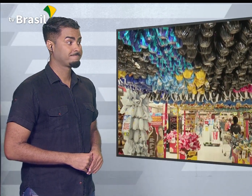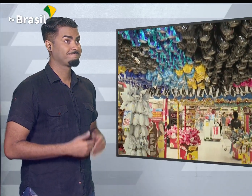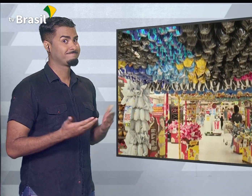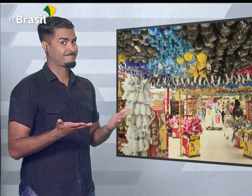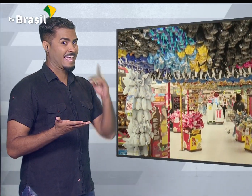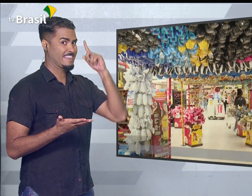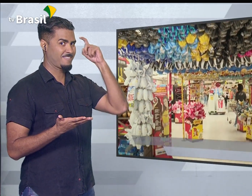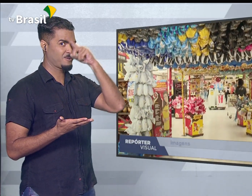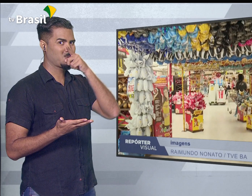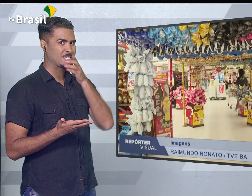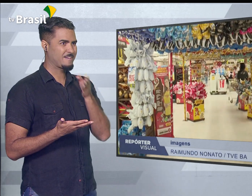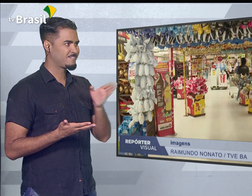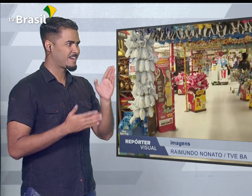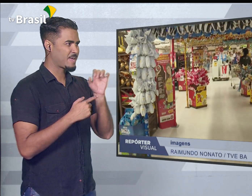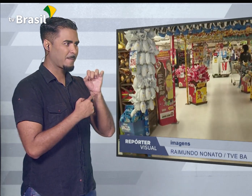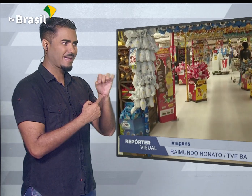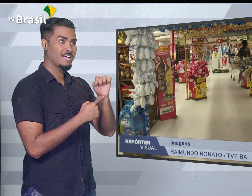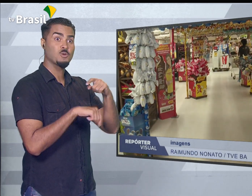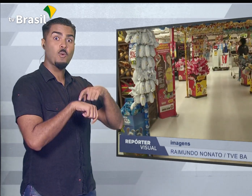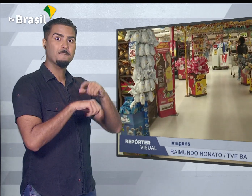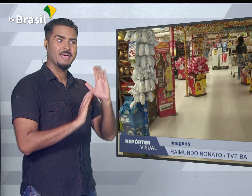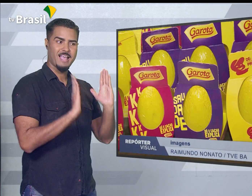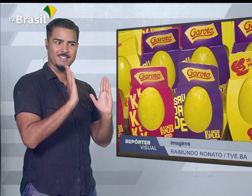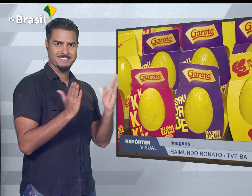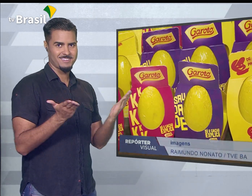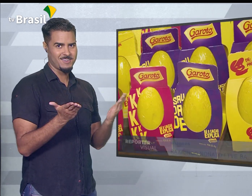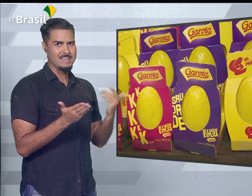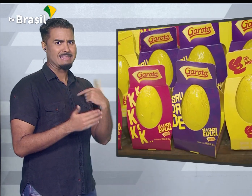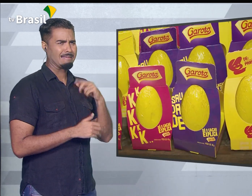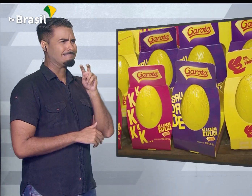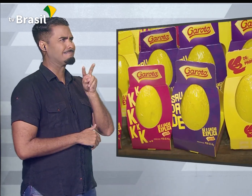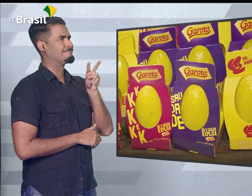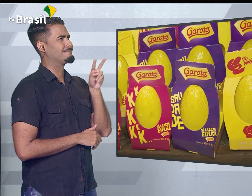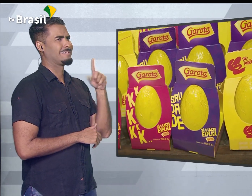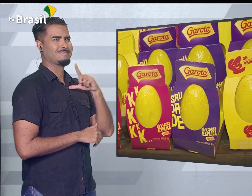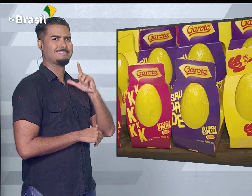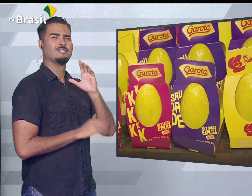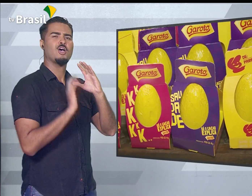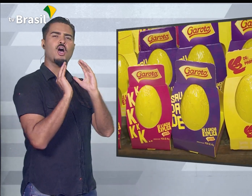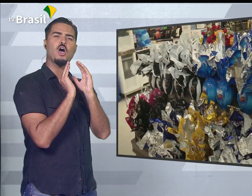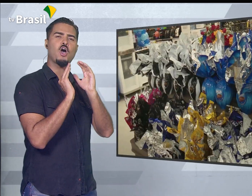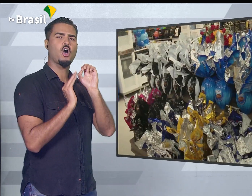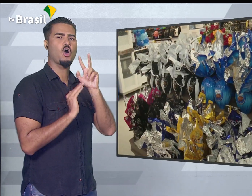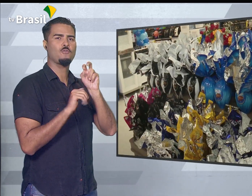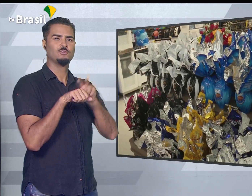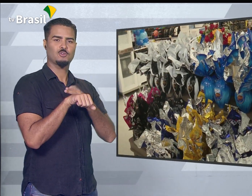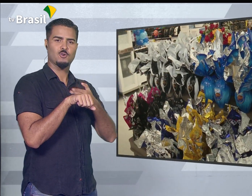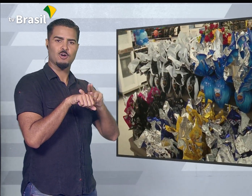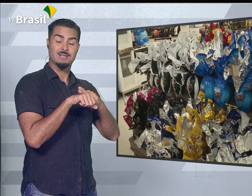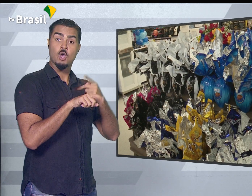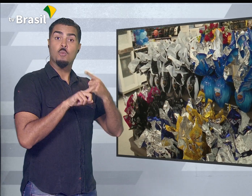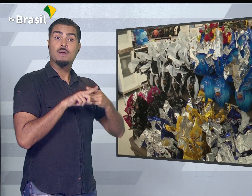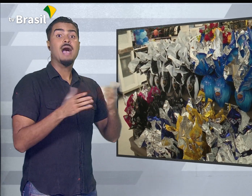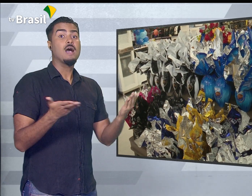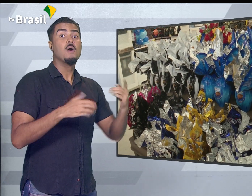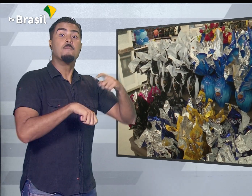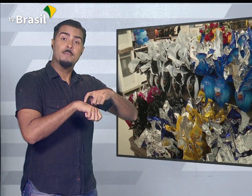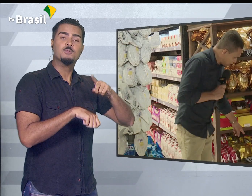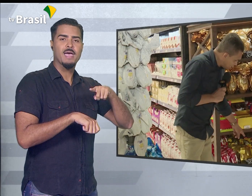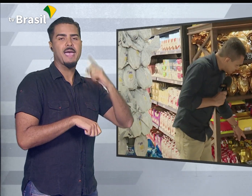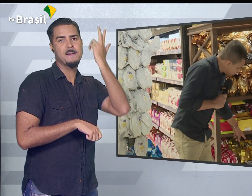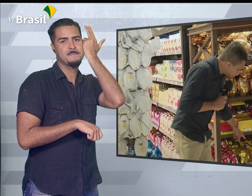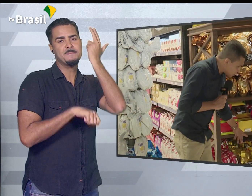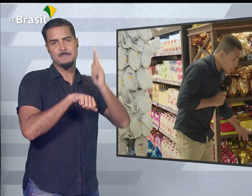Difícil andar por um supermercado num período como esse e não esbarrar nos ovos de chocolate. Afinal, estamos na época da